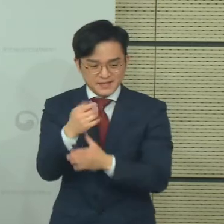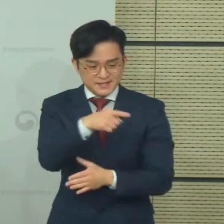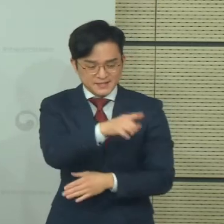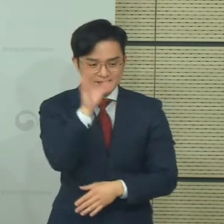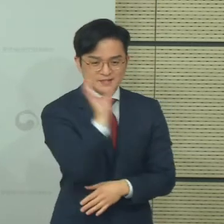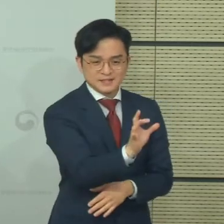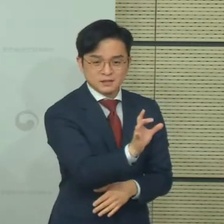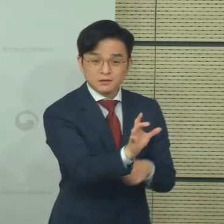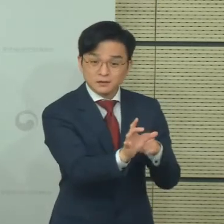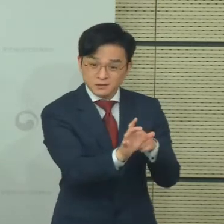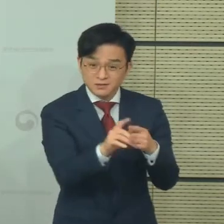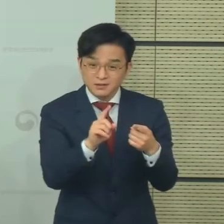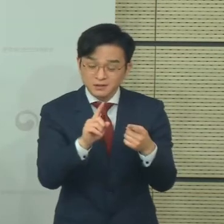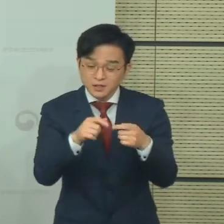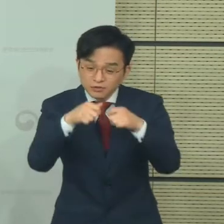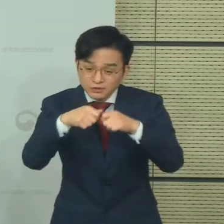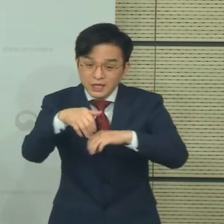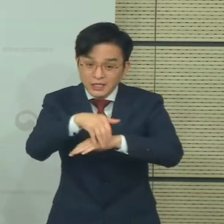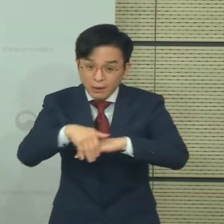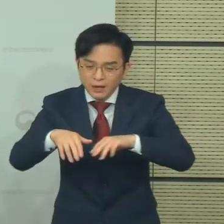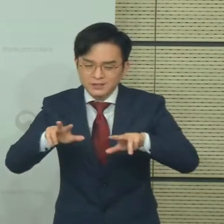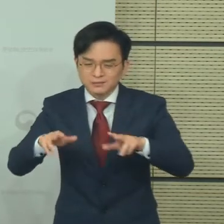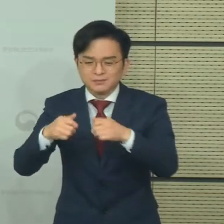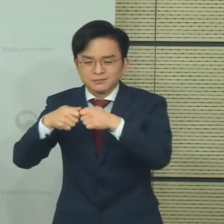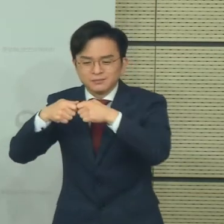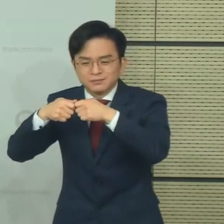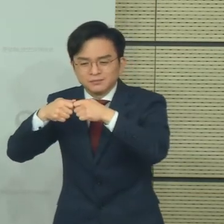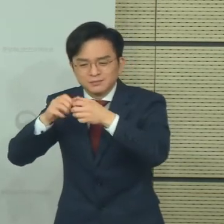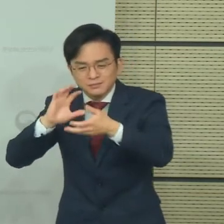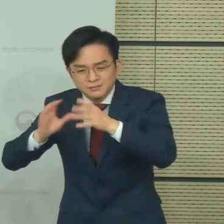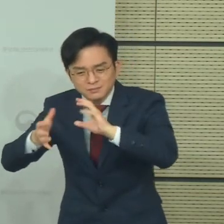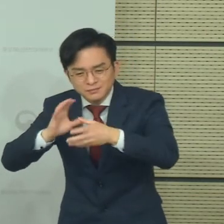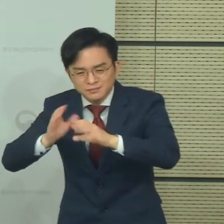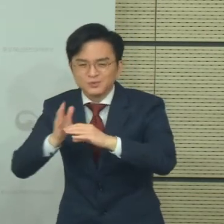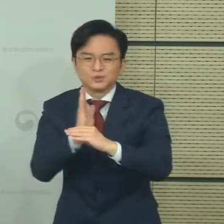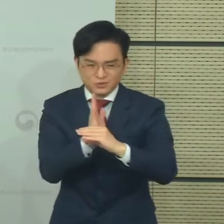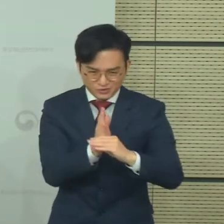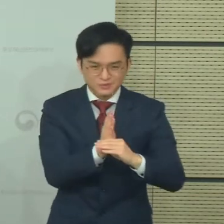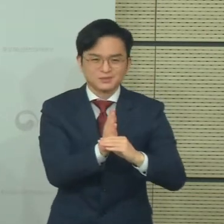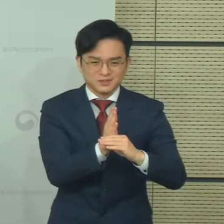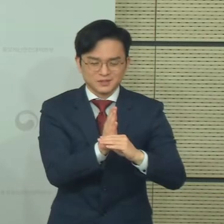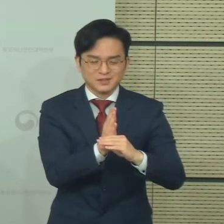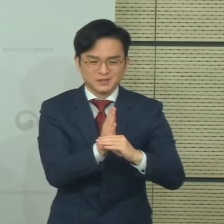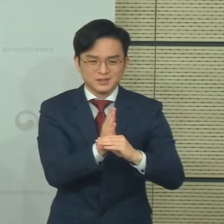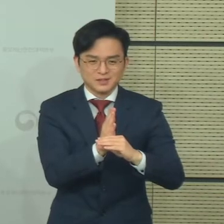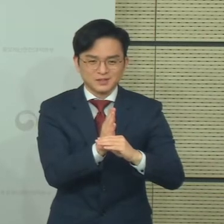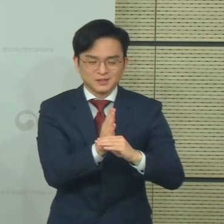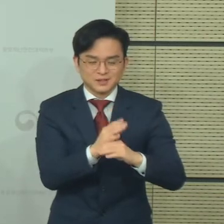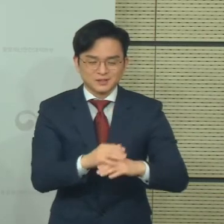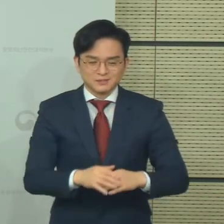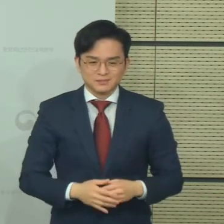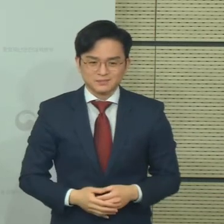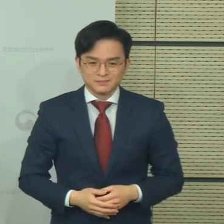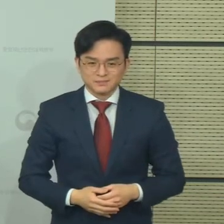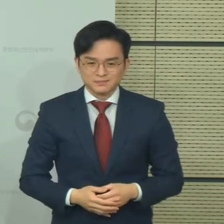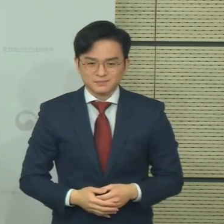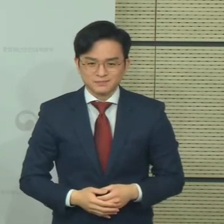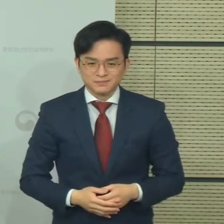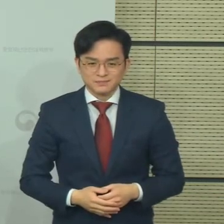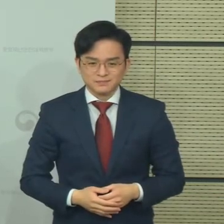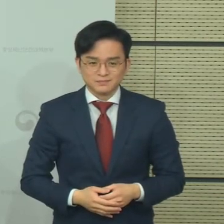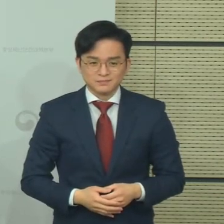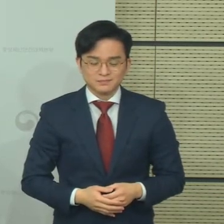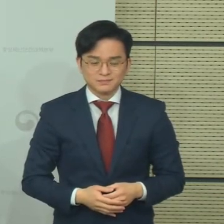관련되어서는 지금 이제 논의 중에 있다라는 말씀을 드리고요. 다만 이제 구상권 청구와 관련되어서는 상당히 이제 엄격한